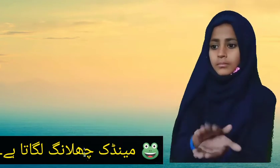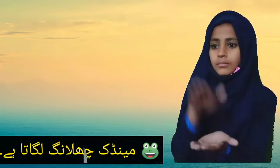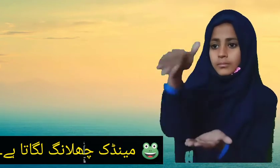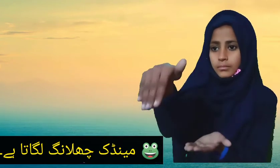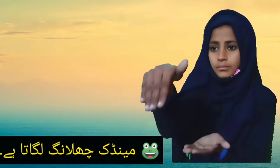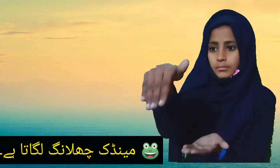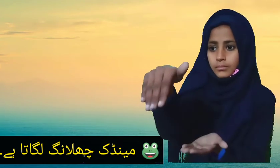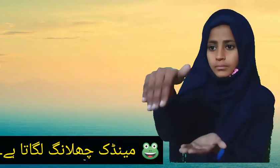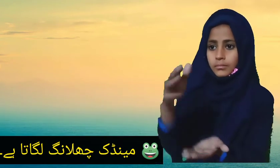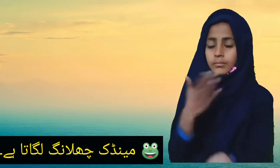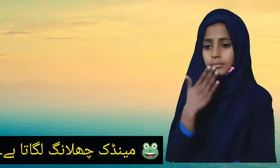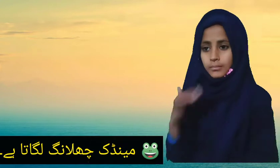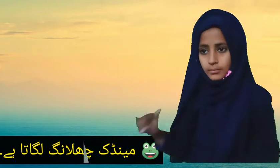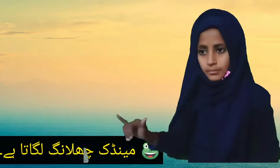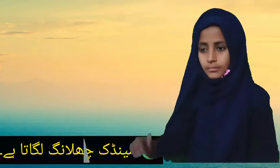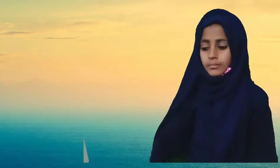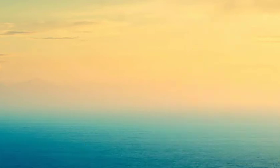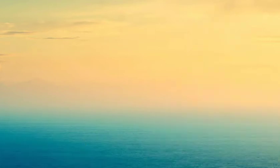छलांग लगाता है।